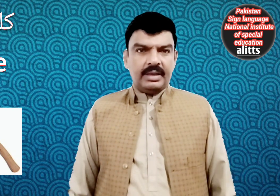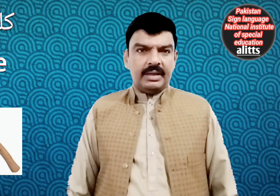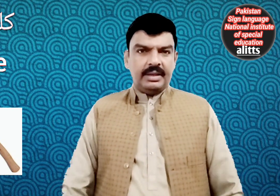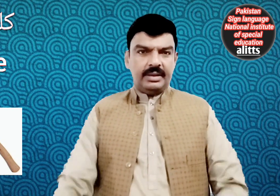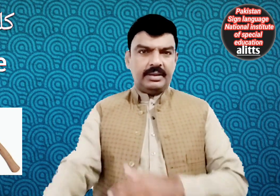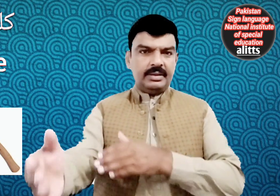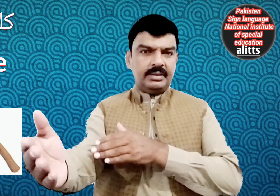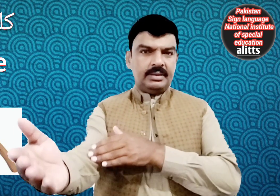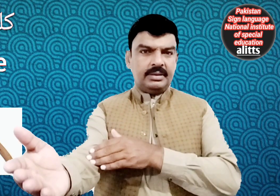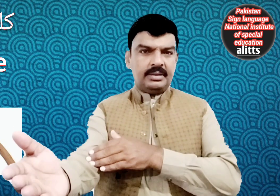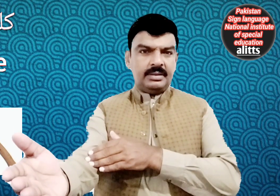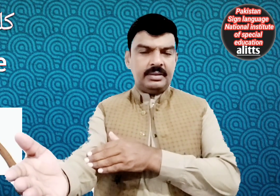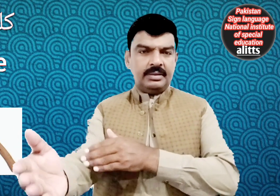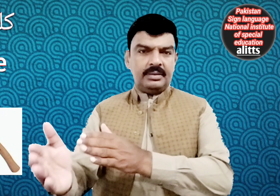कुल्हाड़ी।